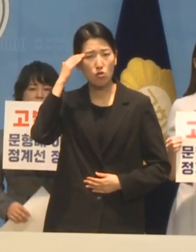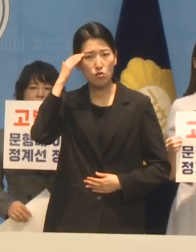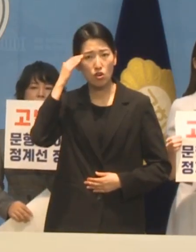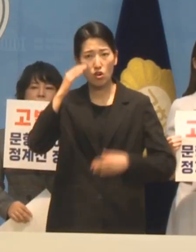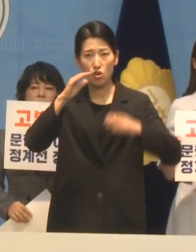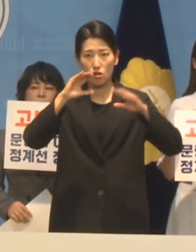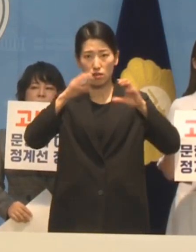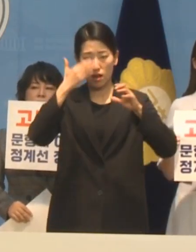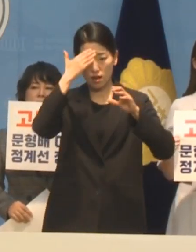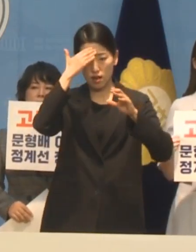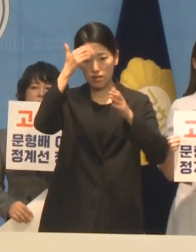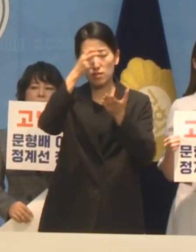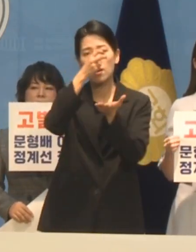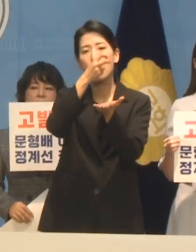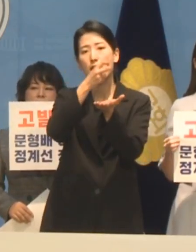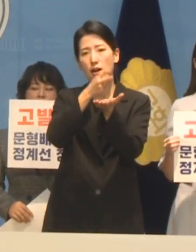최후의